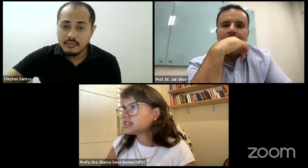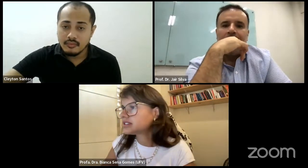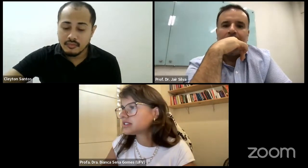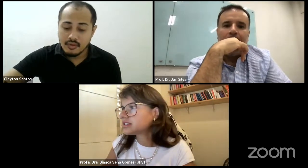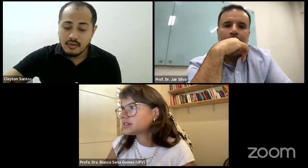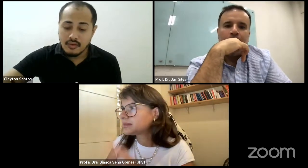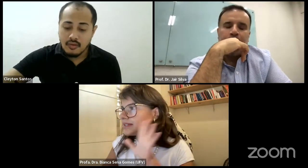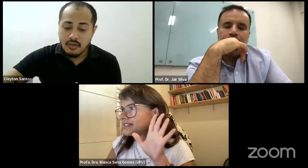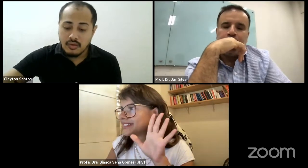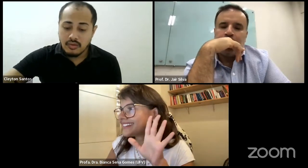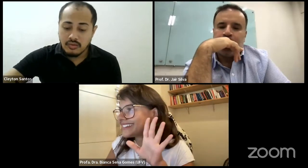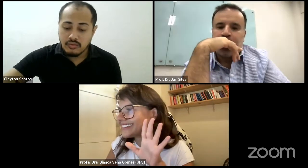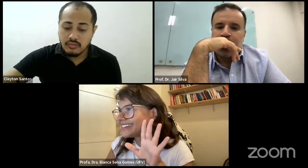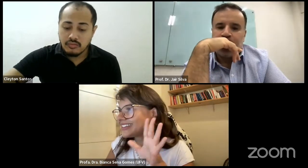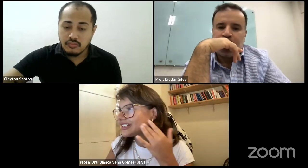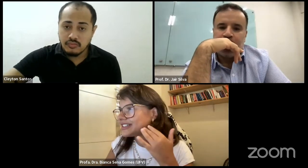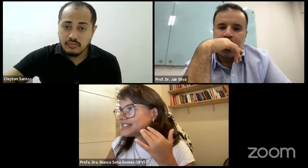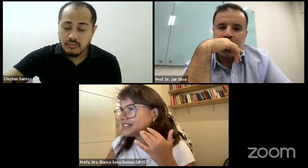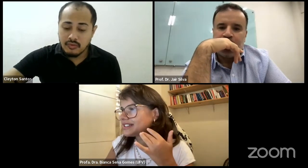Deixa eu ver aqui.